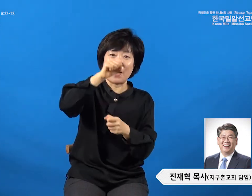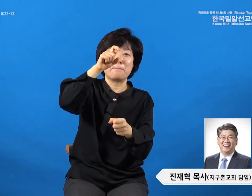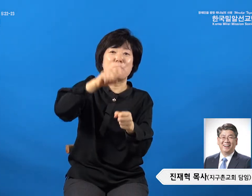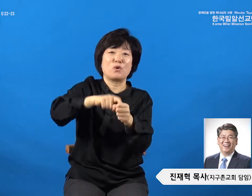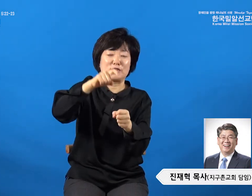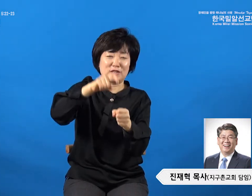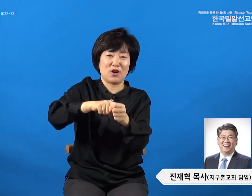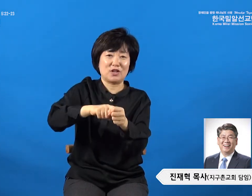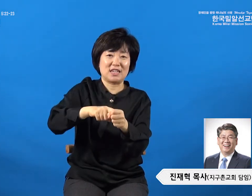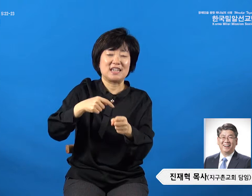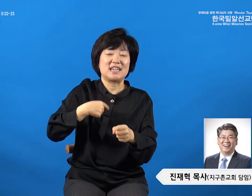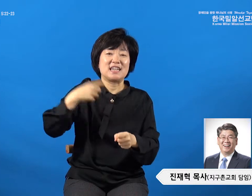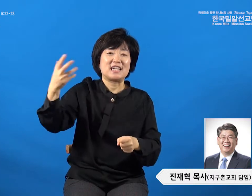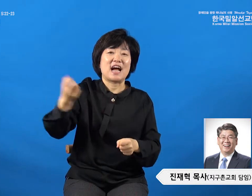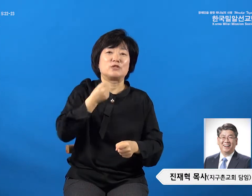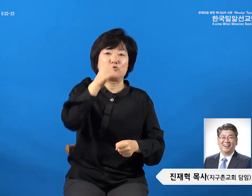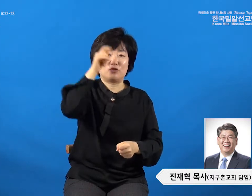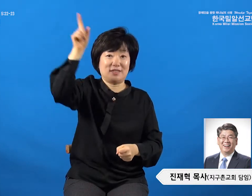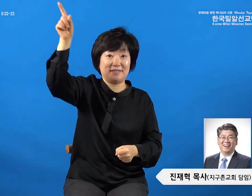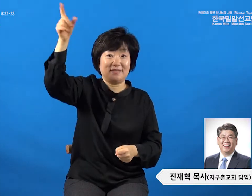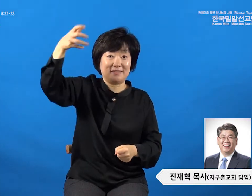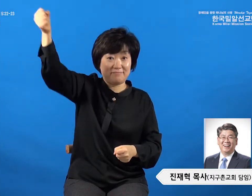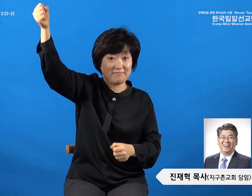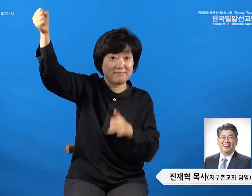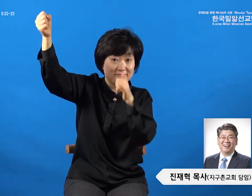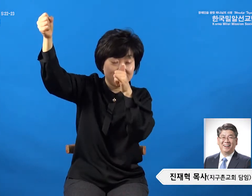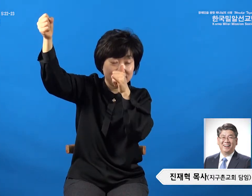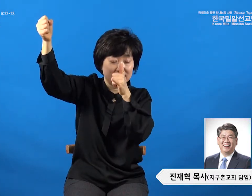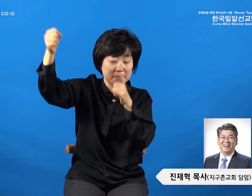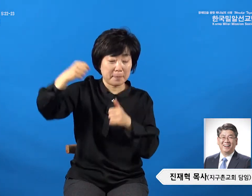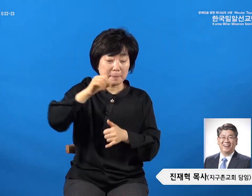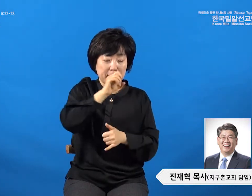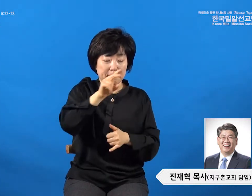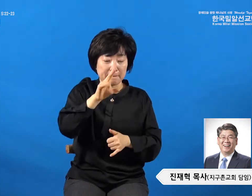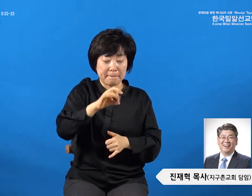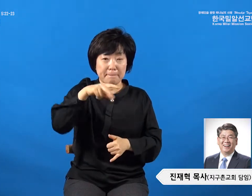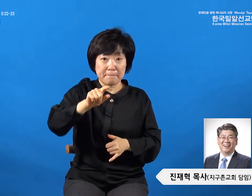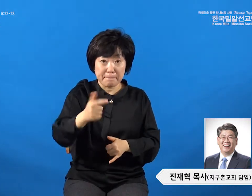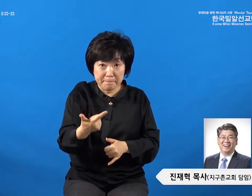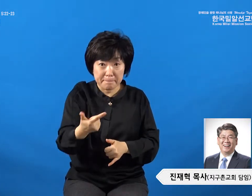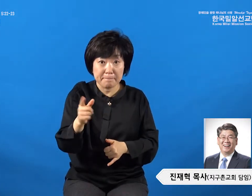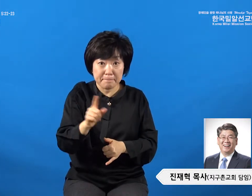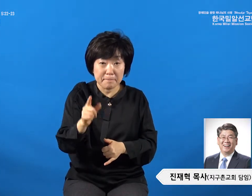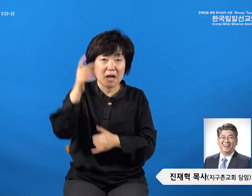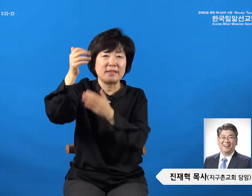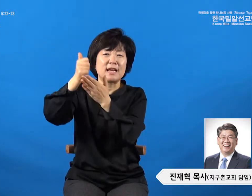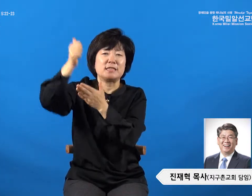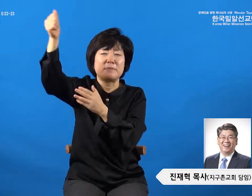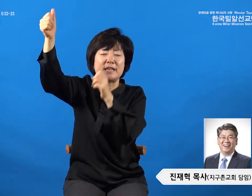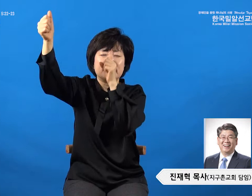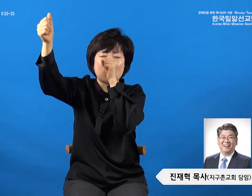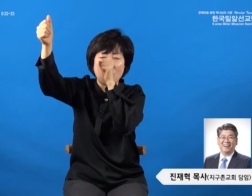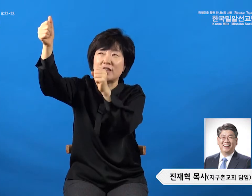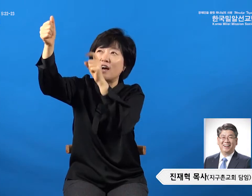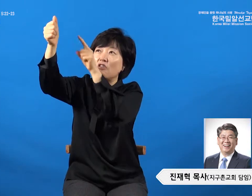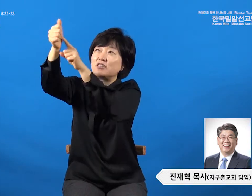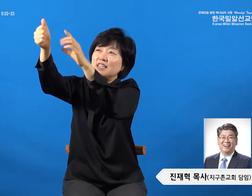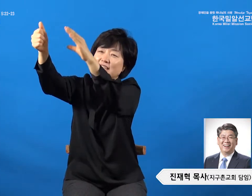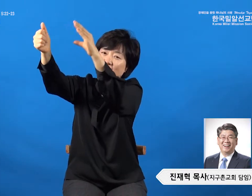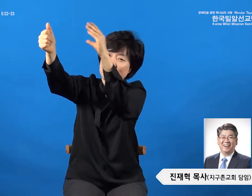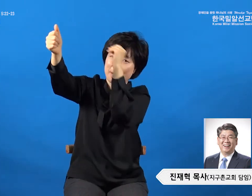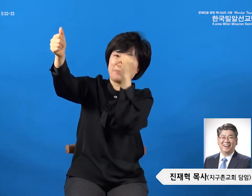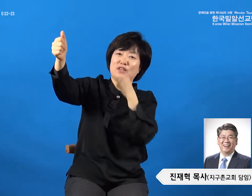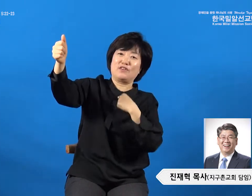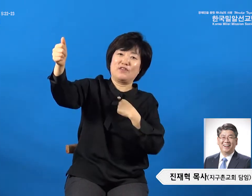선한 목적을 가지고 계신다. 그러므로 양선은 이 하나님의 선하심을